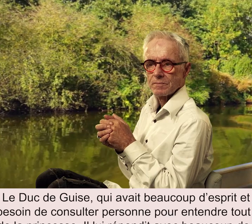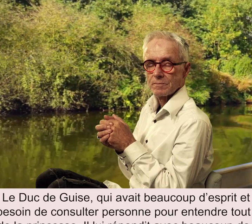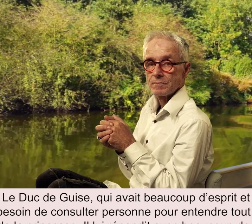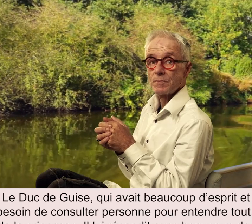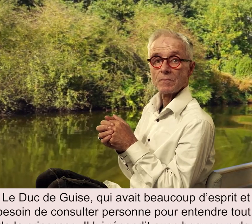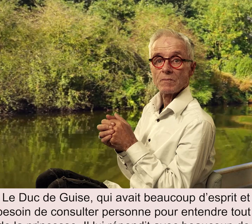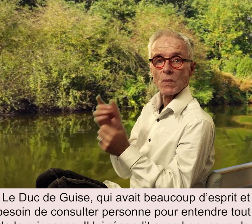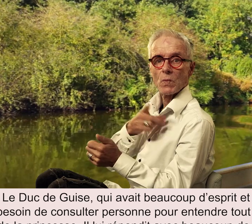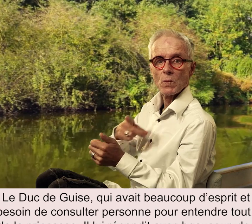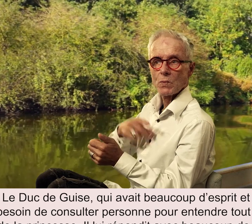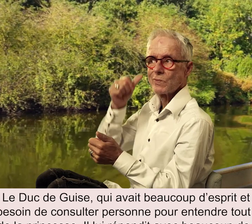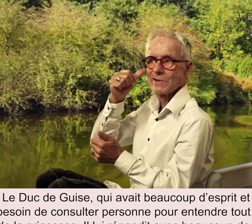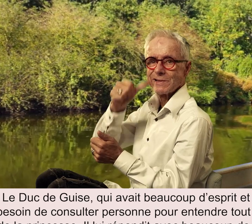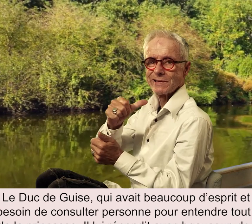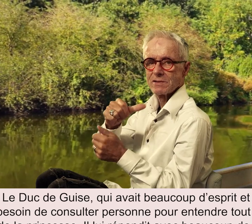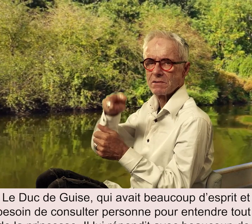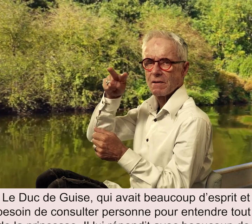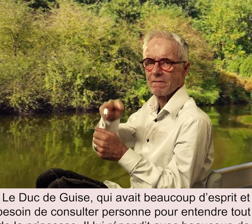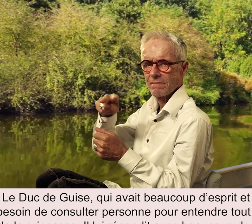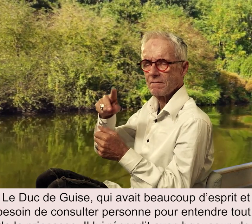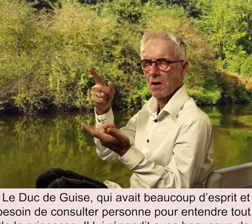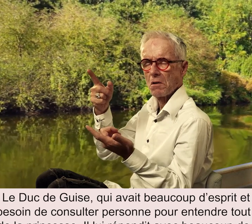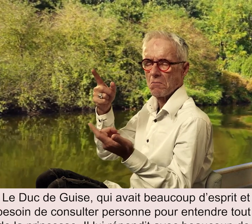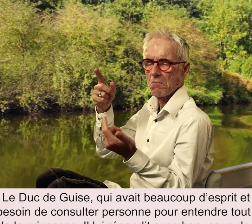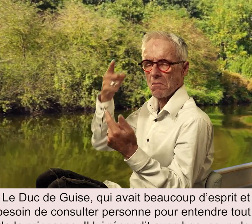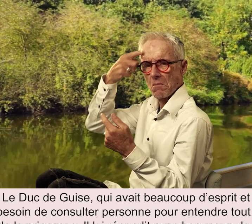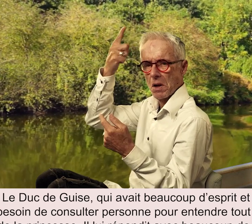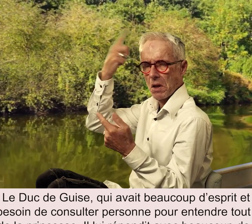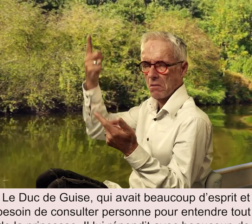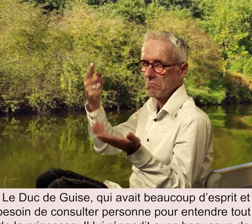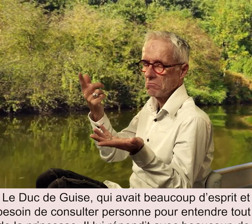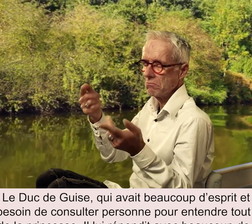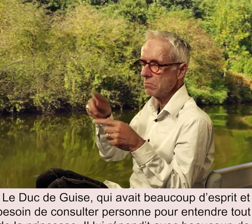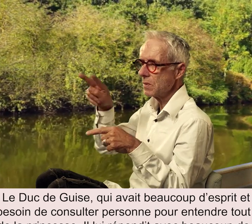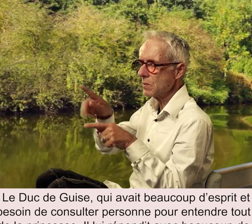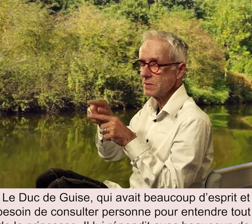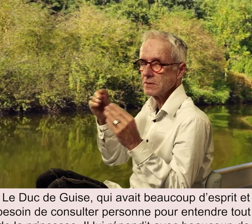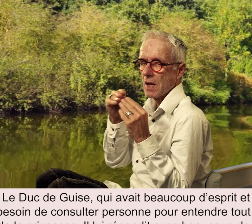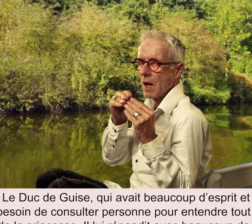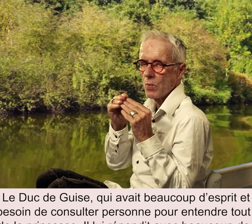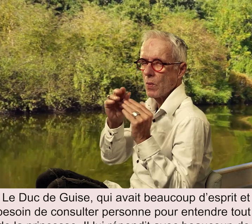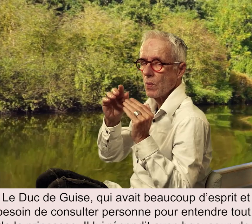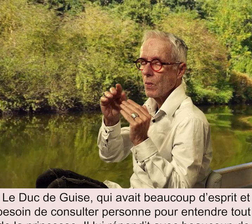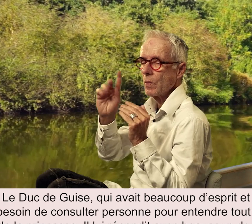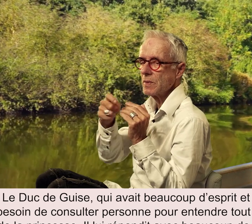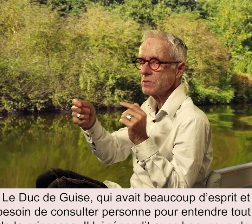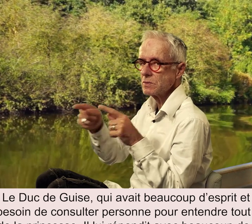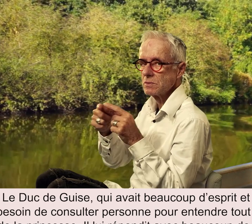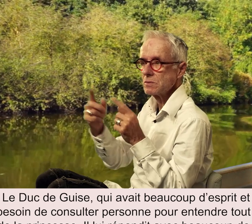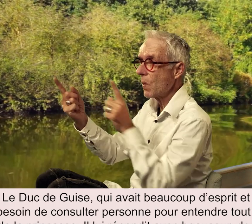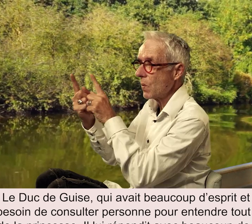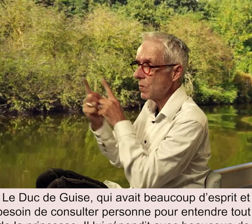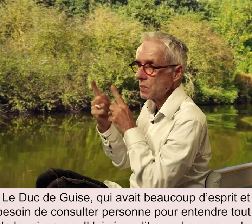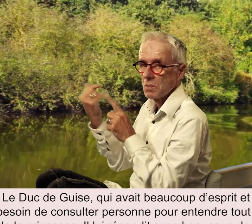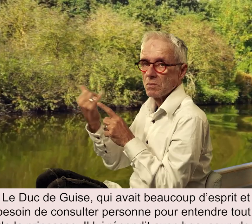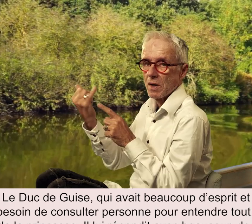Le duc de Guise, qui avait beaucoup d'esprit et qui était fort amoureux, n'eut besoin de consulter personne pour entendre tout